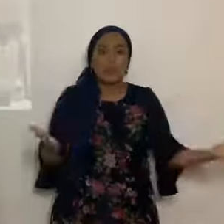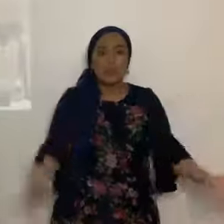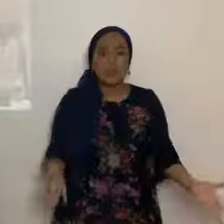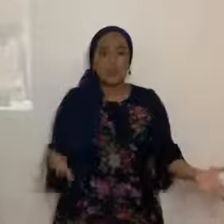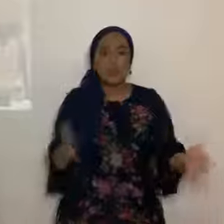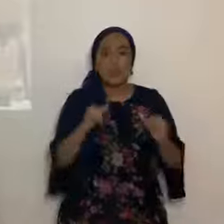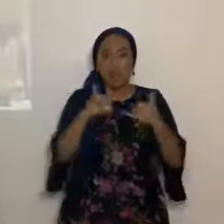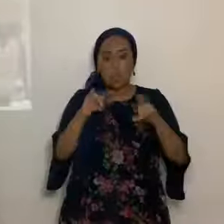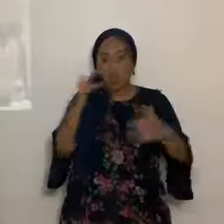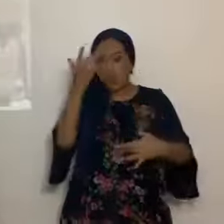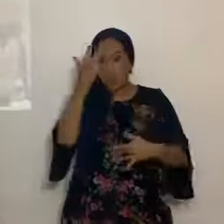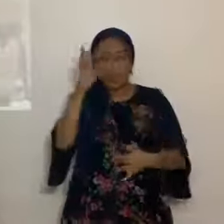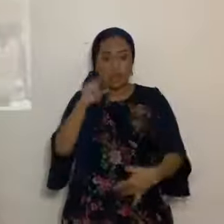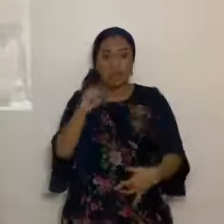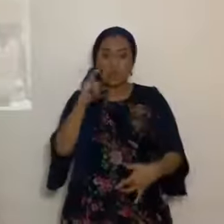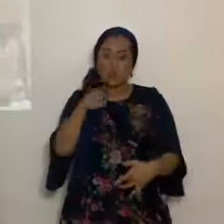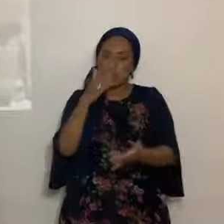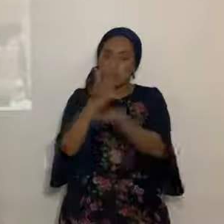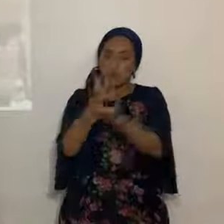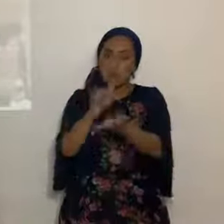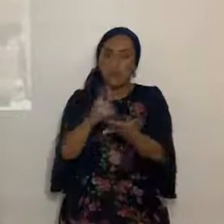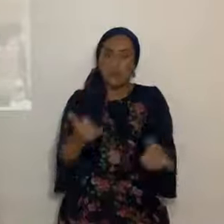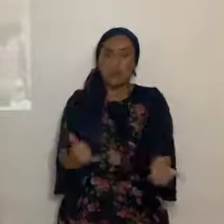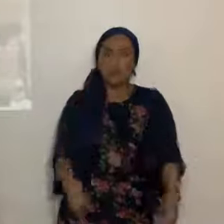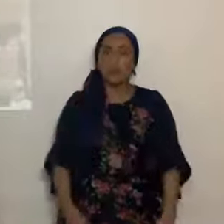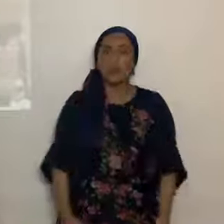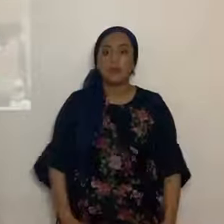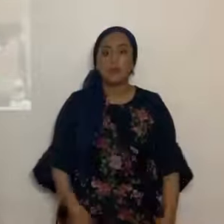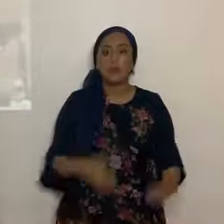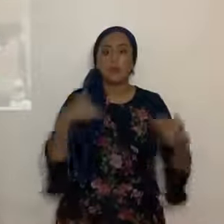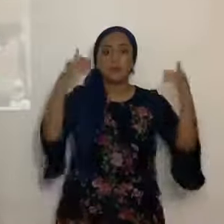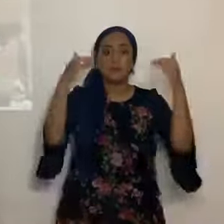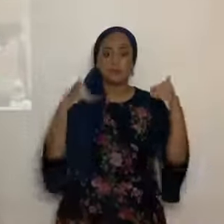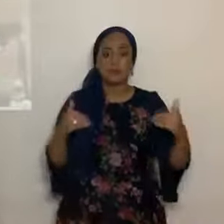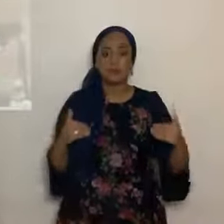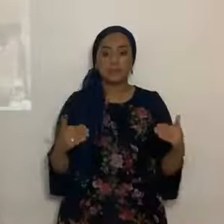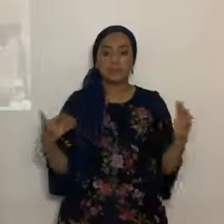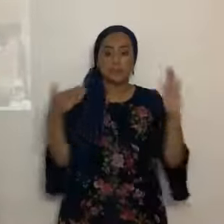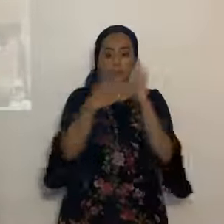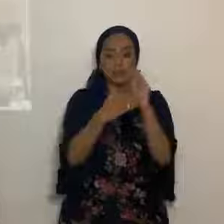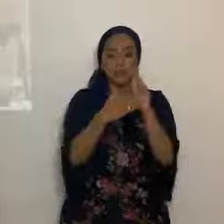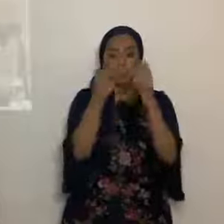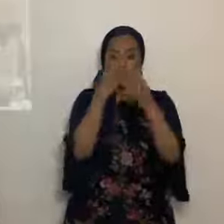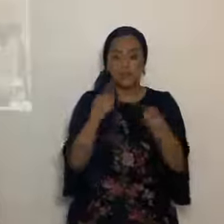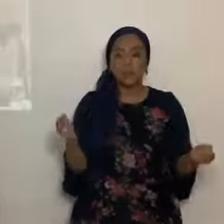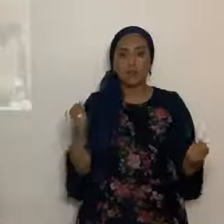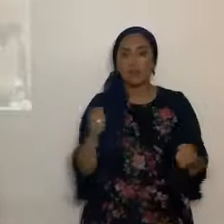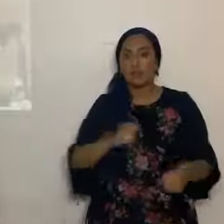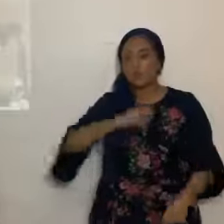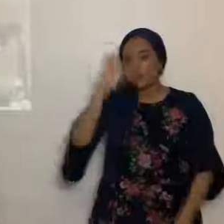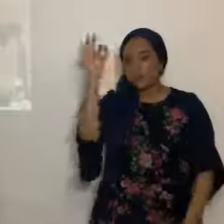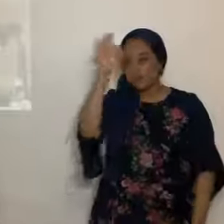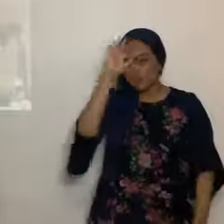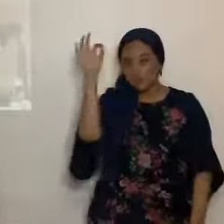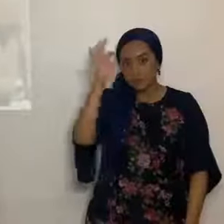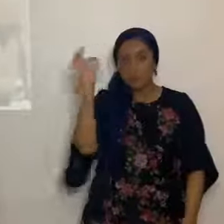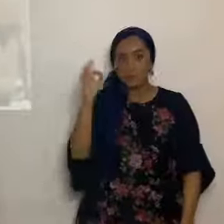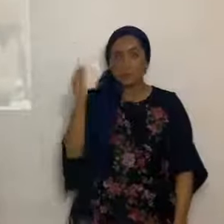las enfermedades. No, hay que parar eso ya. Siguiente punto que obstaculiza la sanidad: la ignorancia, la